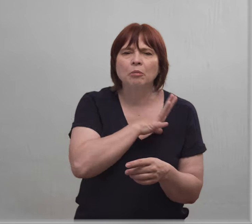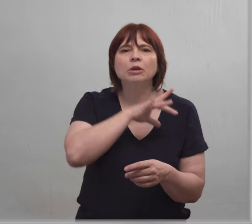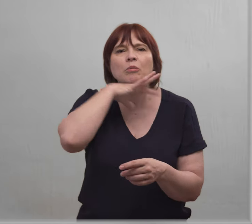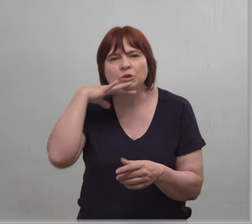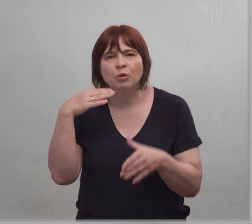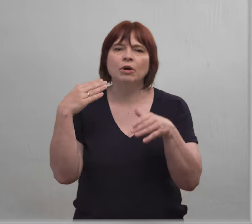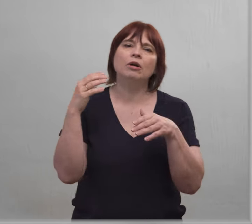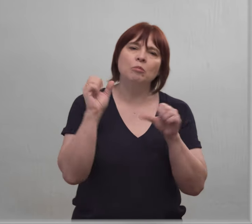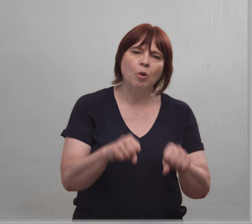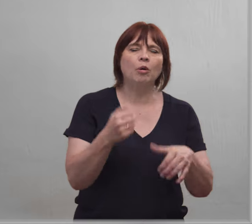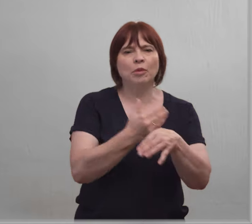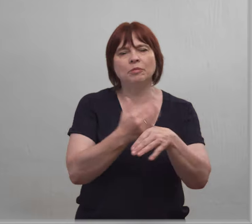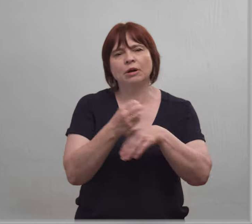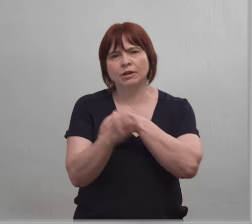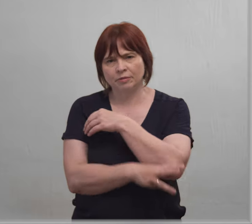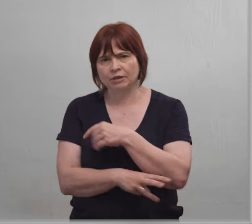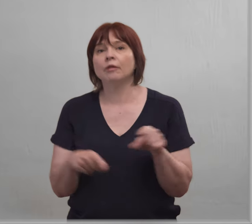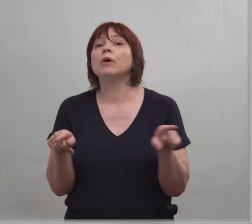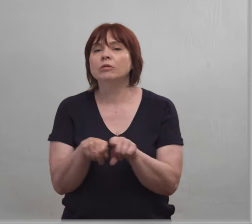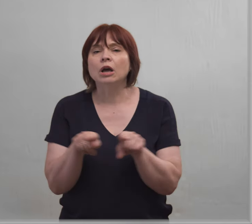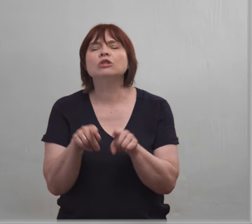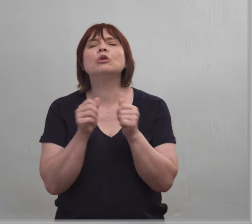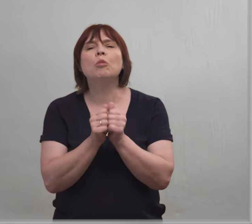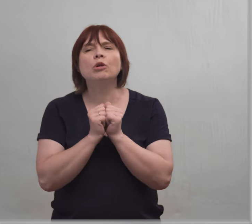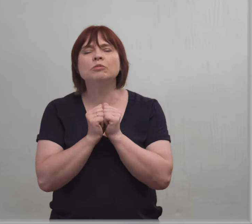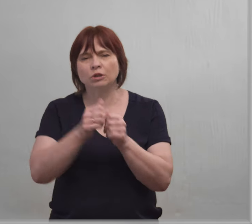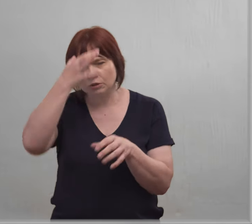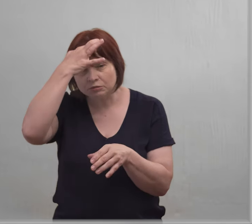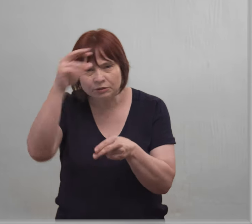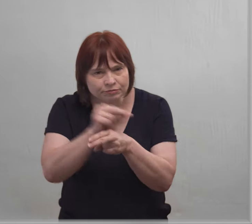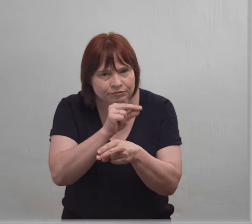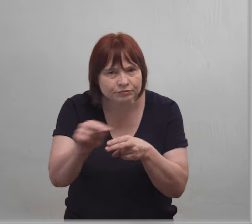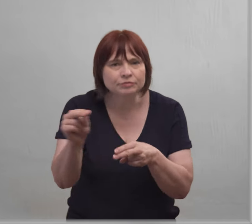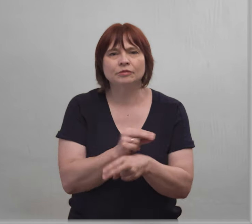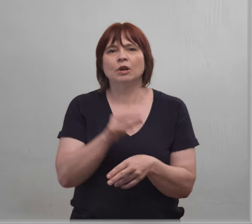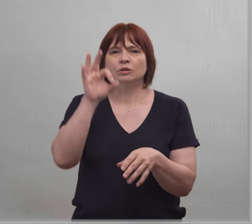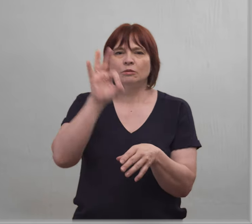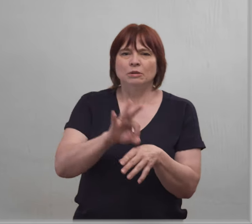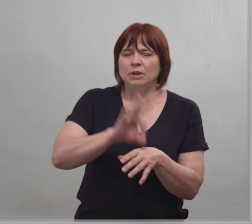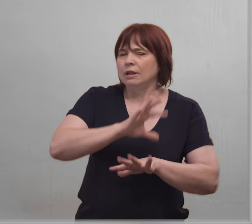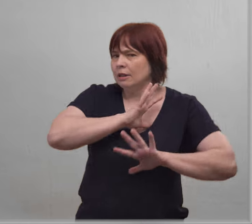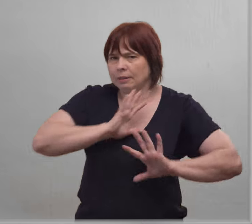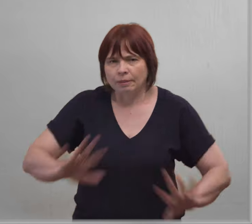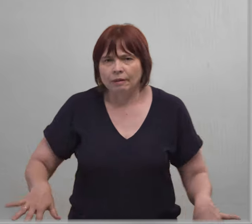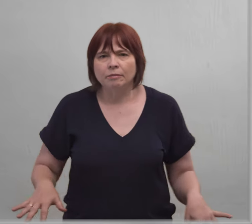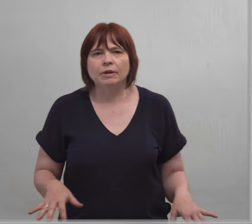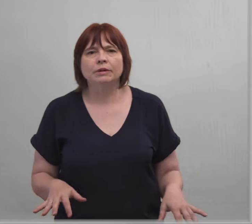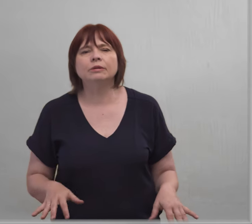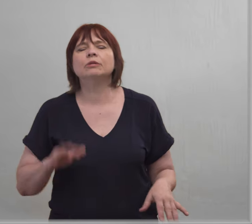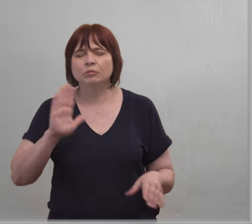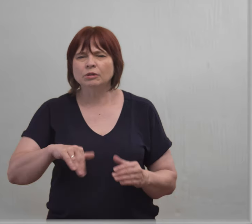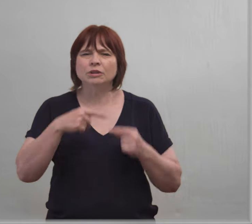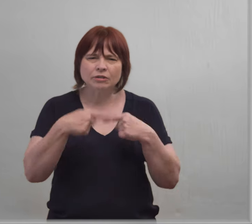И мы также молимся Тебе, чтобы исцеление от головных болей пришло в жизнь Елены, Господь, и всякая боль